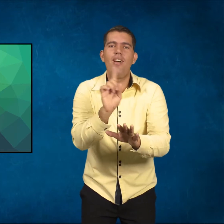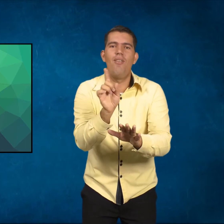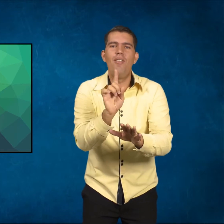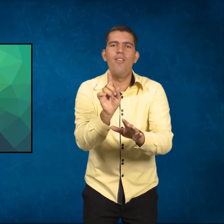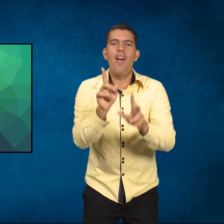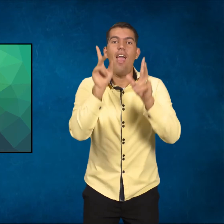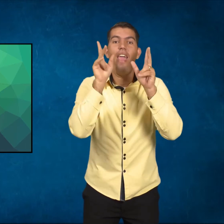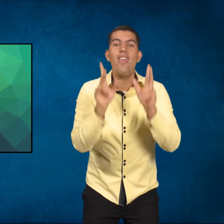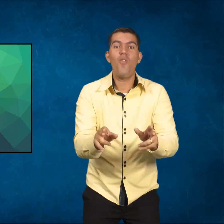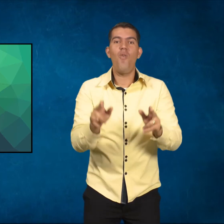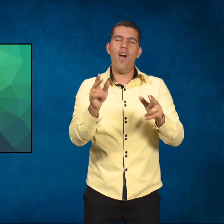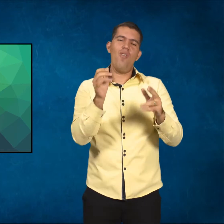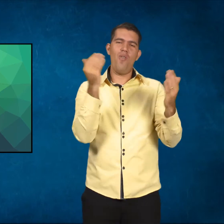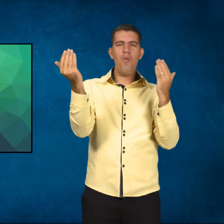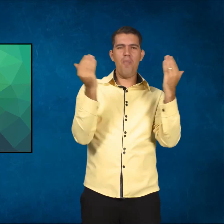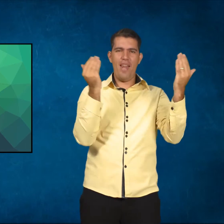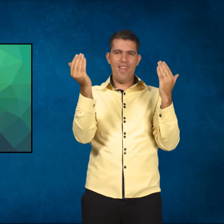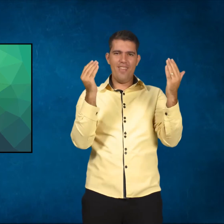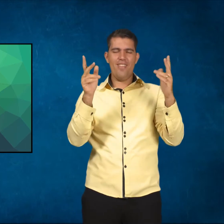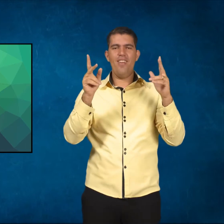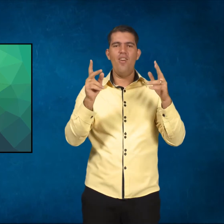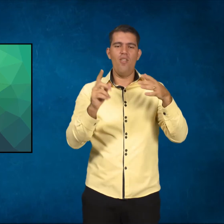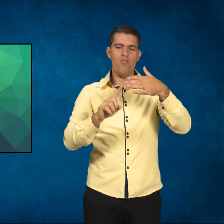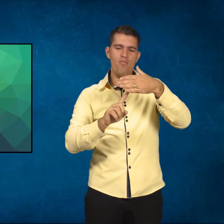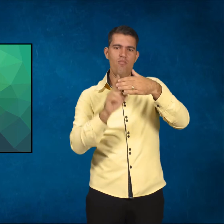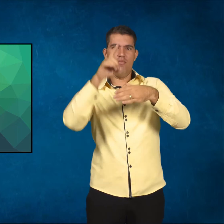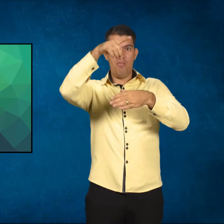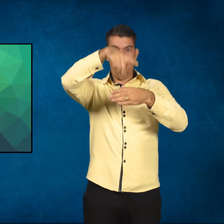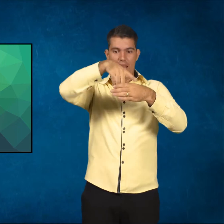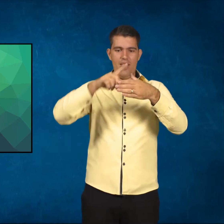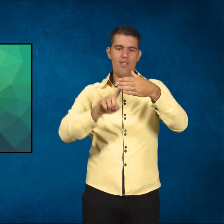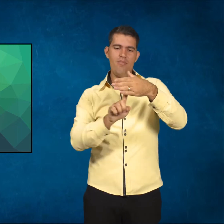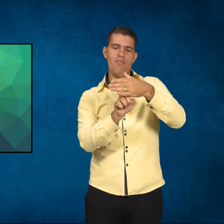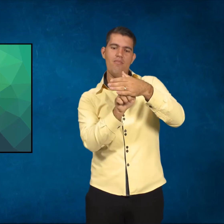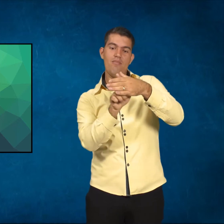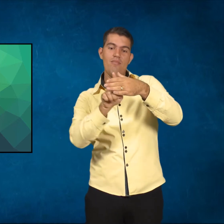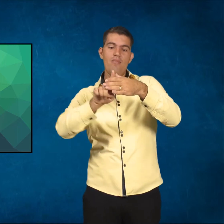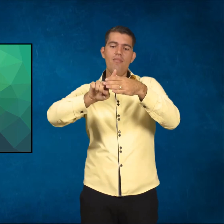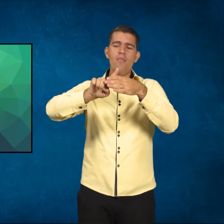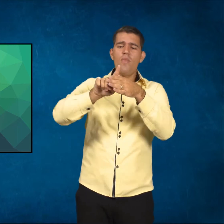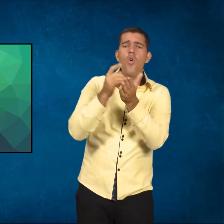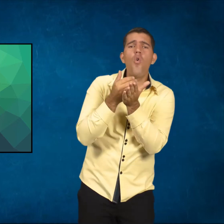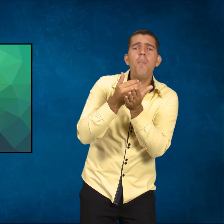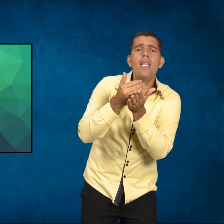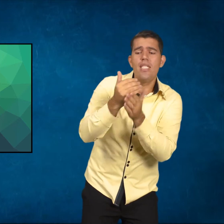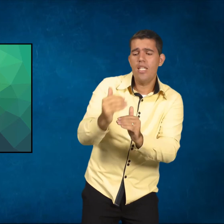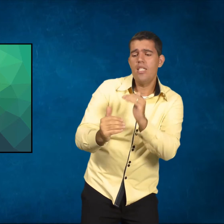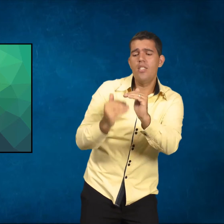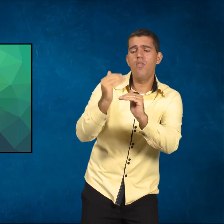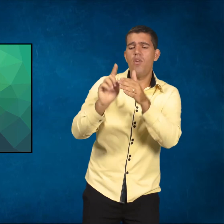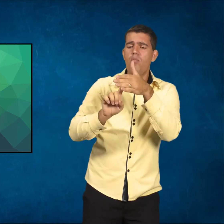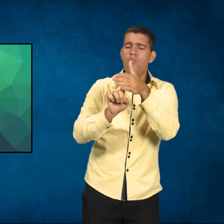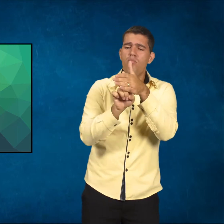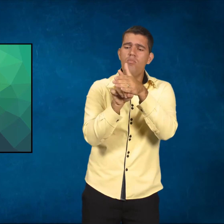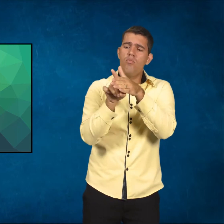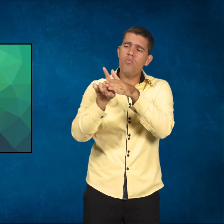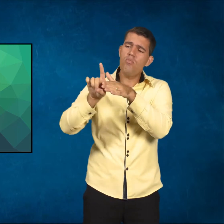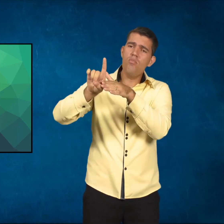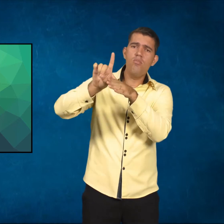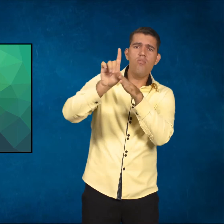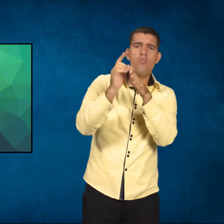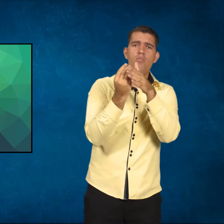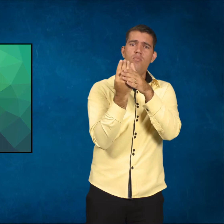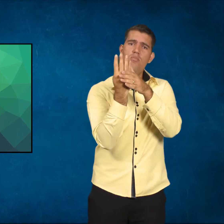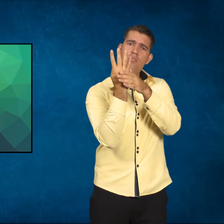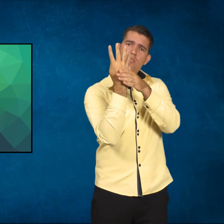de broto. Está brotando, está começando a desenvolver, né? Por isso que é a importância da